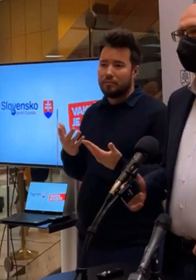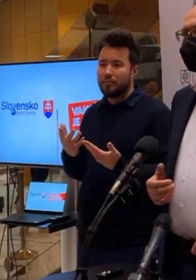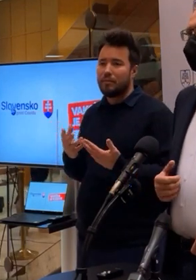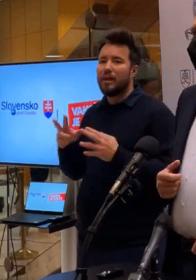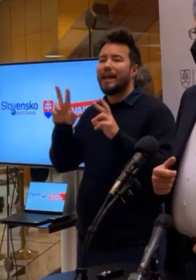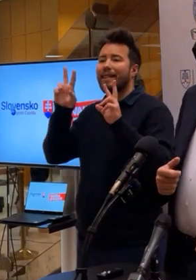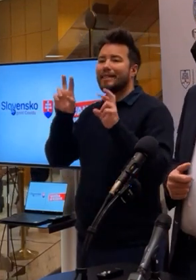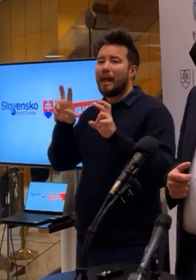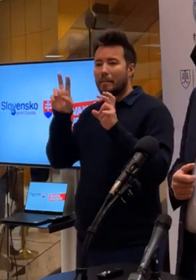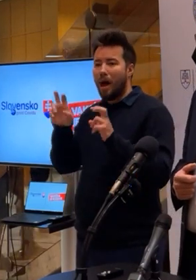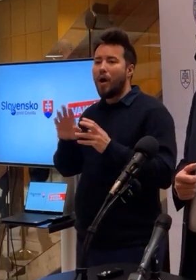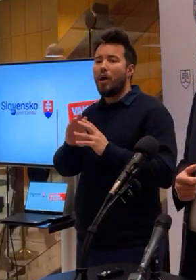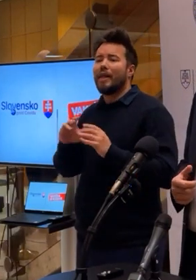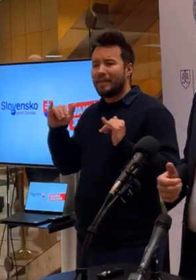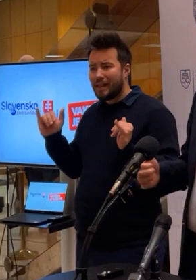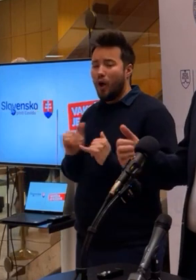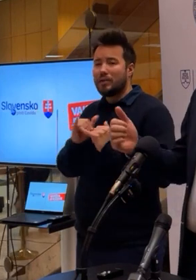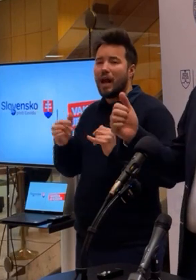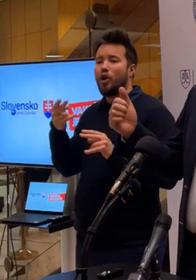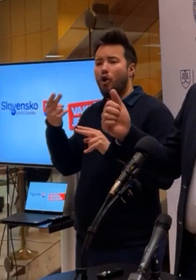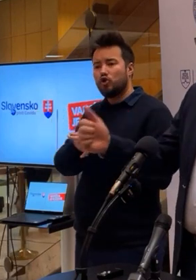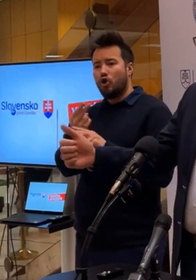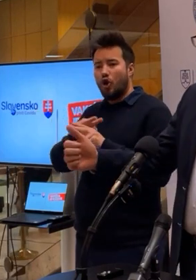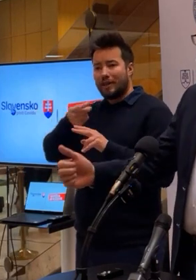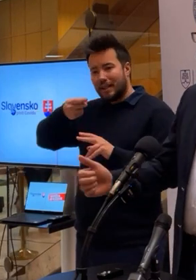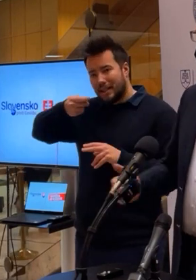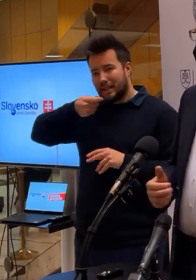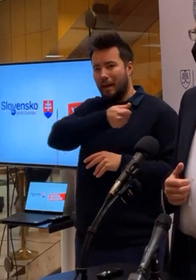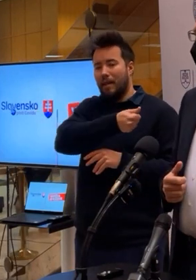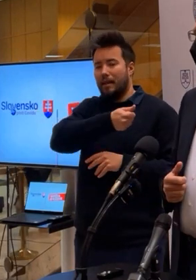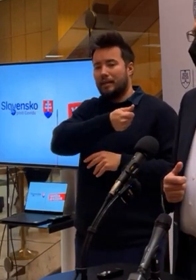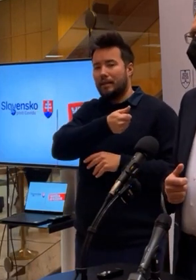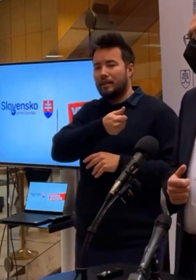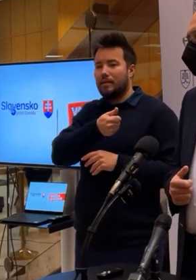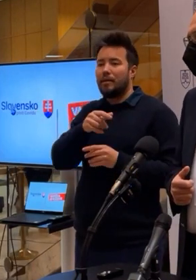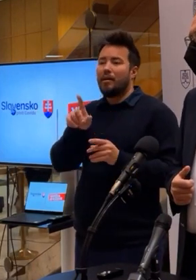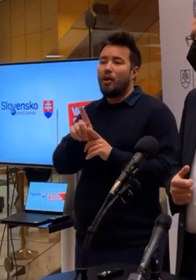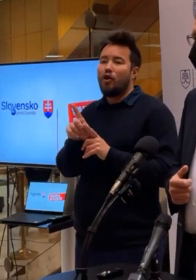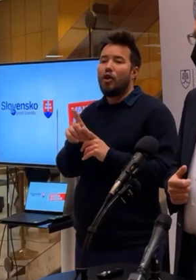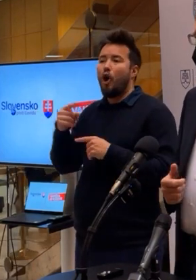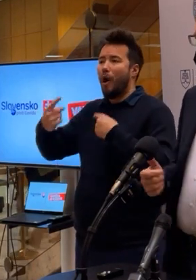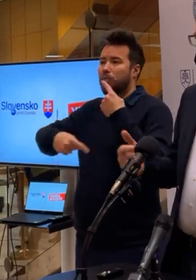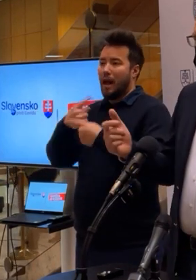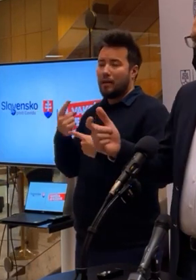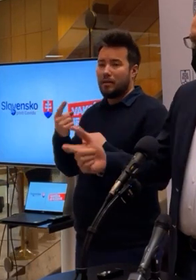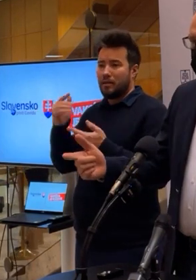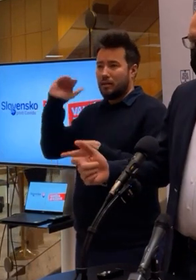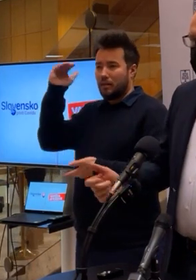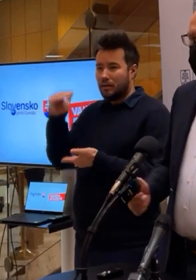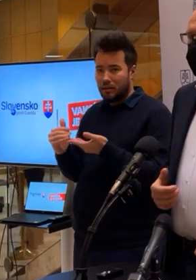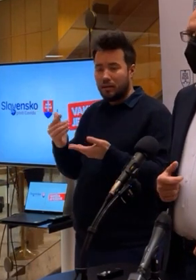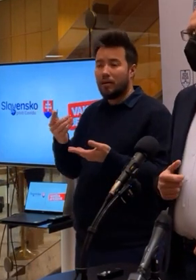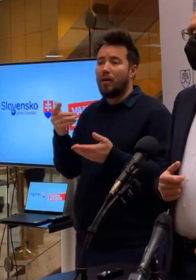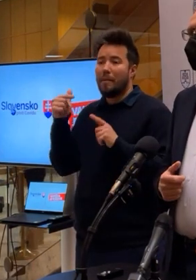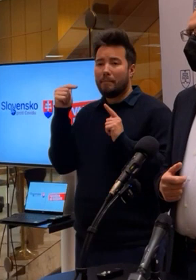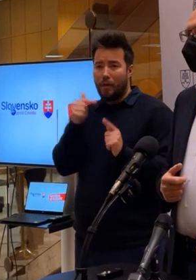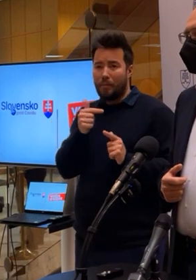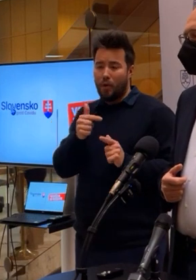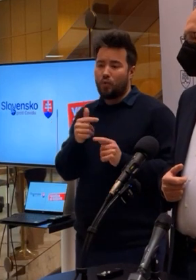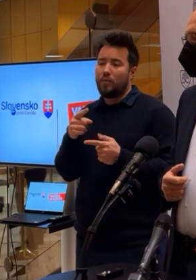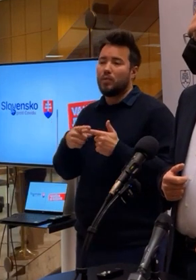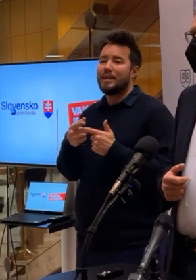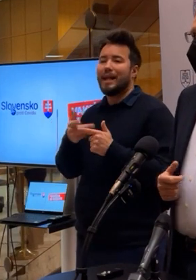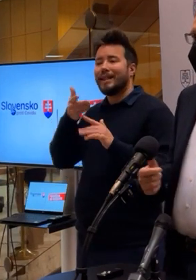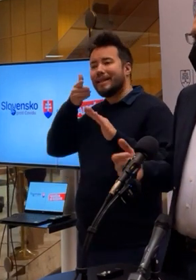skutočného odškodnenia, to znamená, aby dostali podporu kvôli poklesu obratu, preplatenie